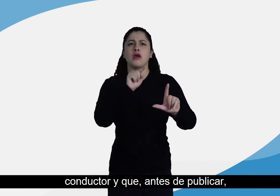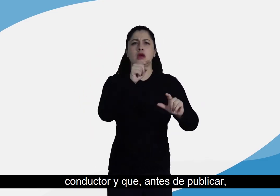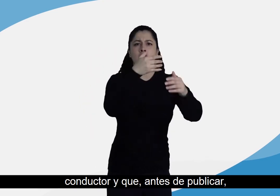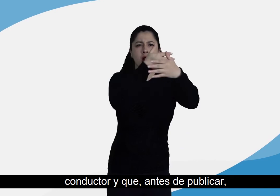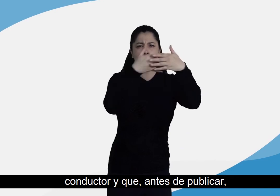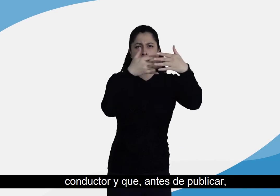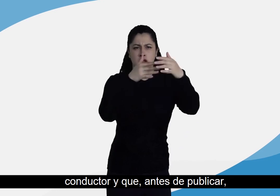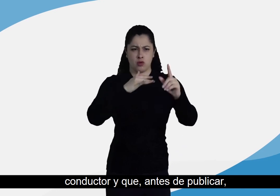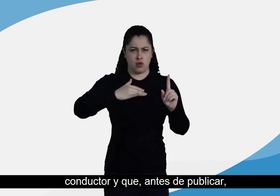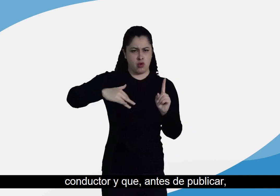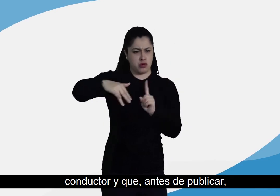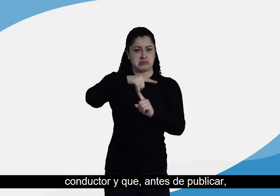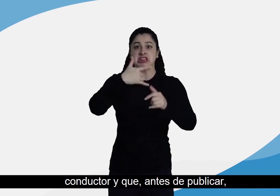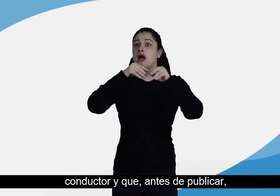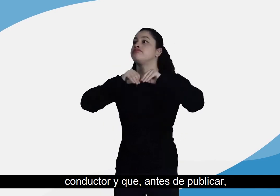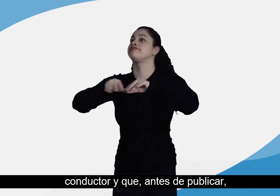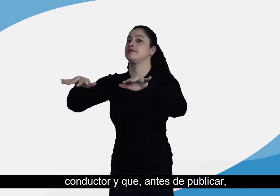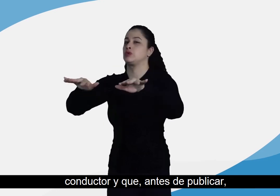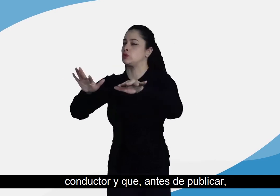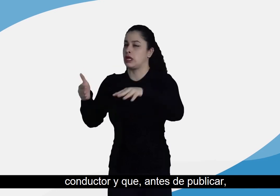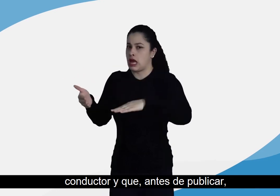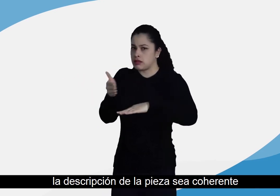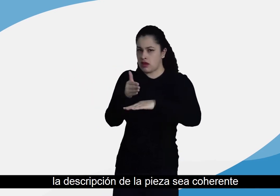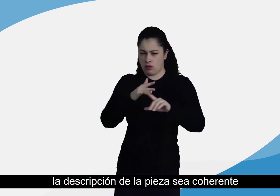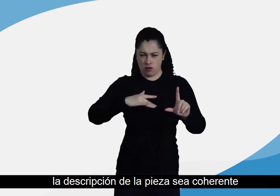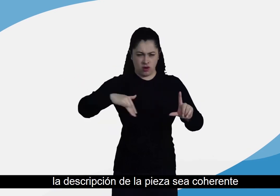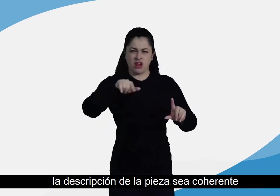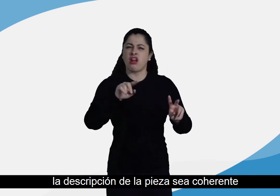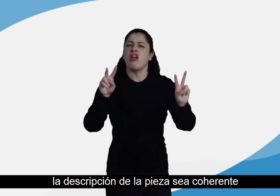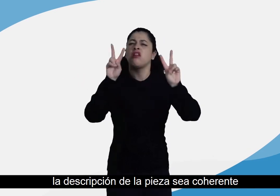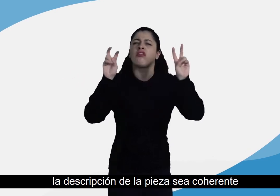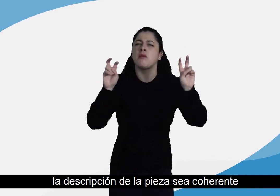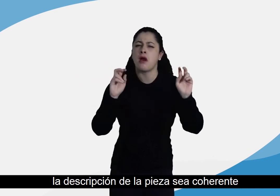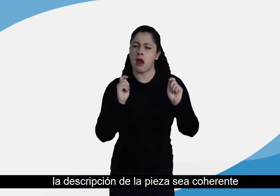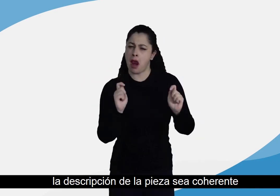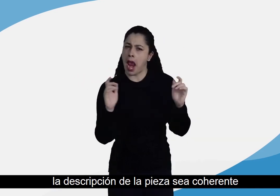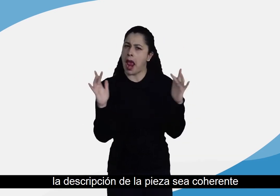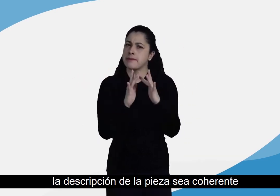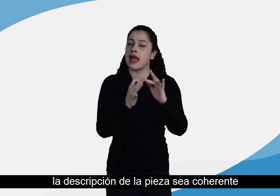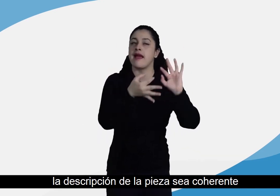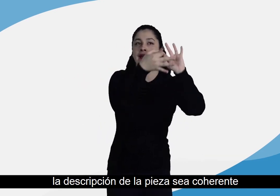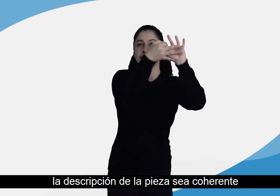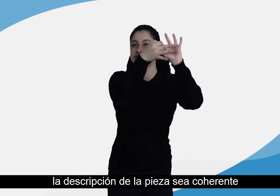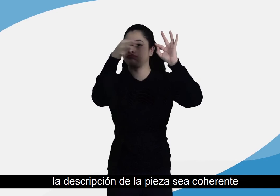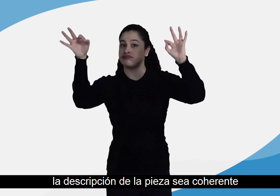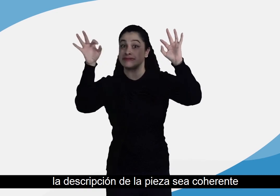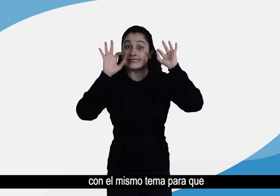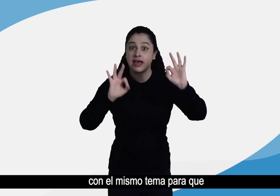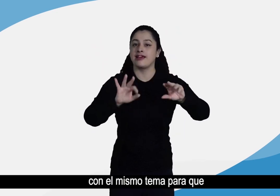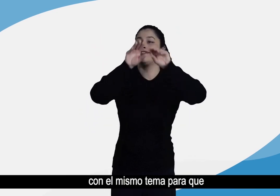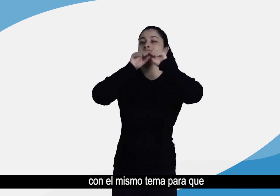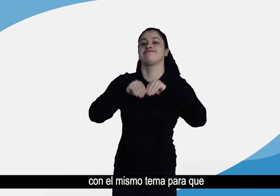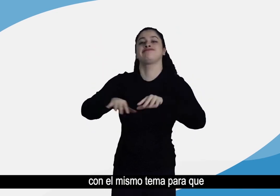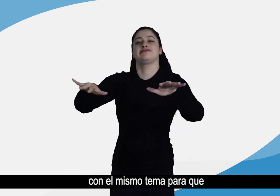y que, antes de publicar, la descripción de la pieza sea coherente con el mismo tema